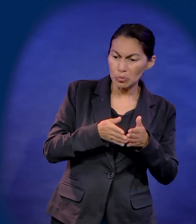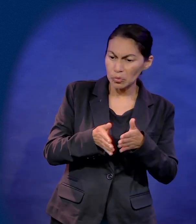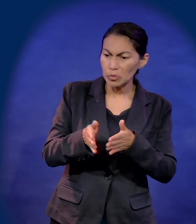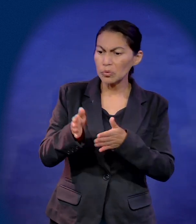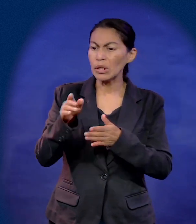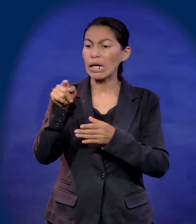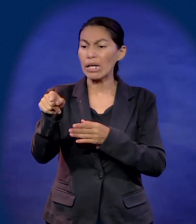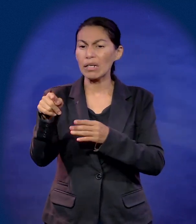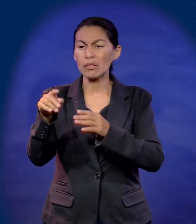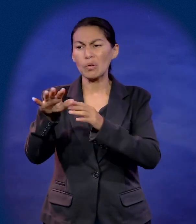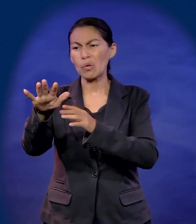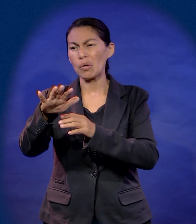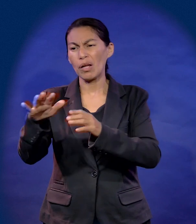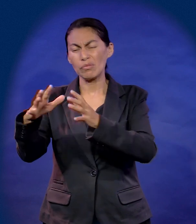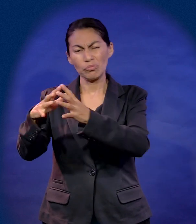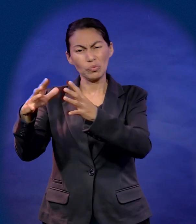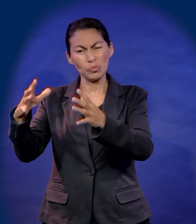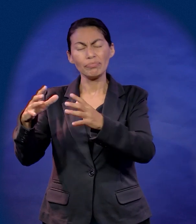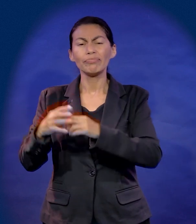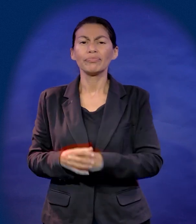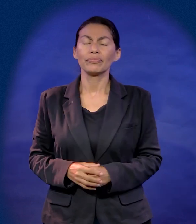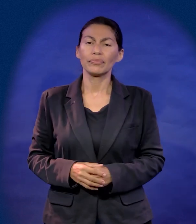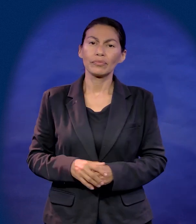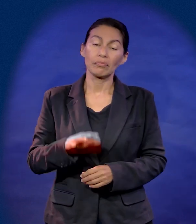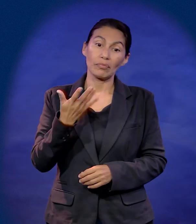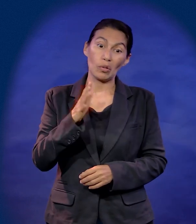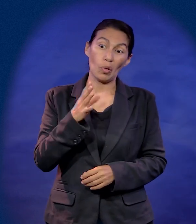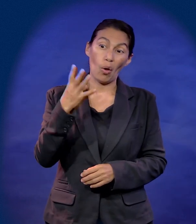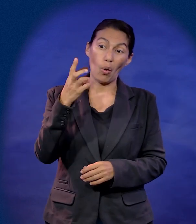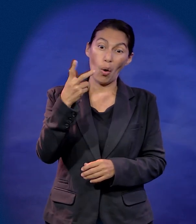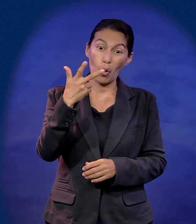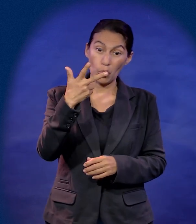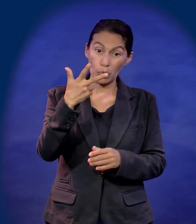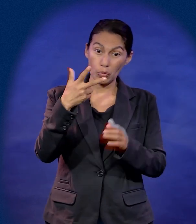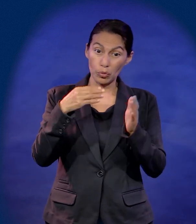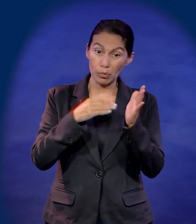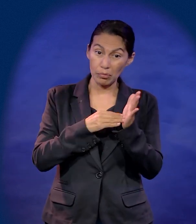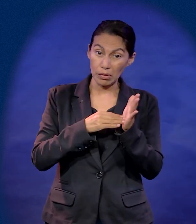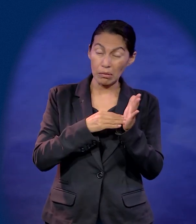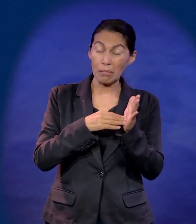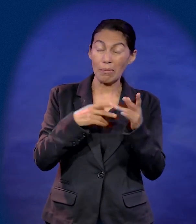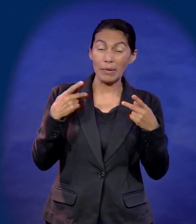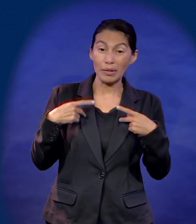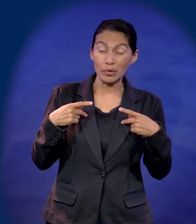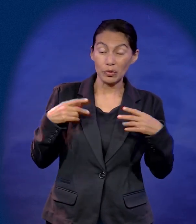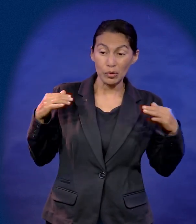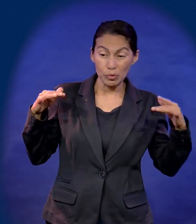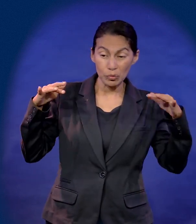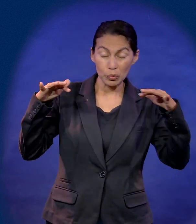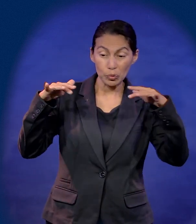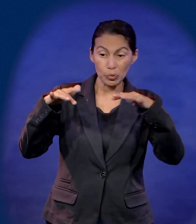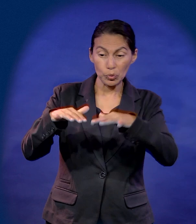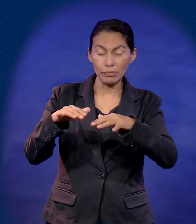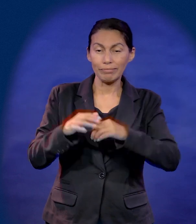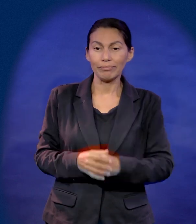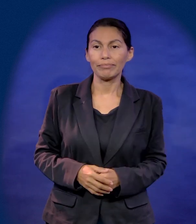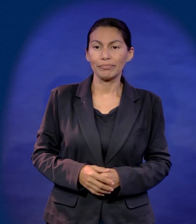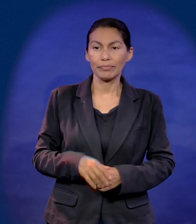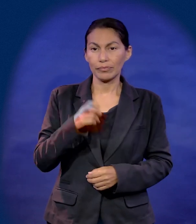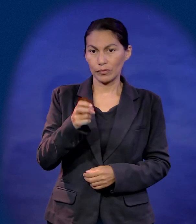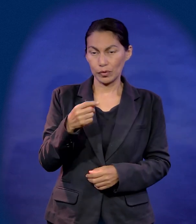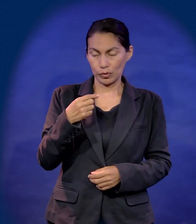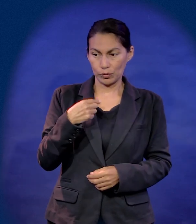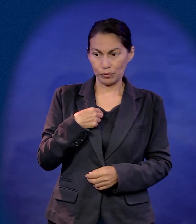a un auditorio, era un auditorio muy grande. Yo creo que habría en cada reunión unas 8,000 personas en promedio,